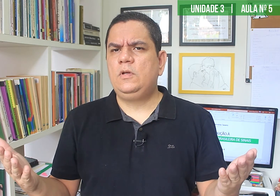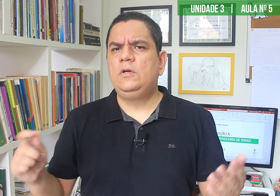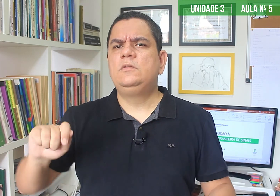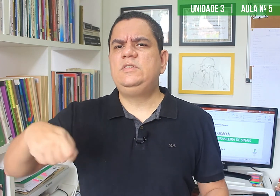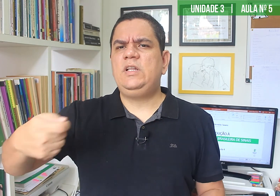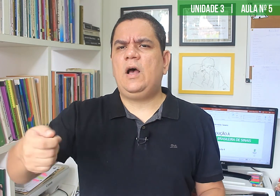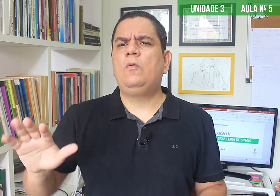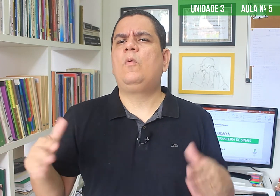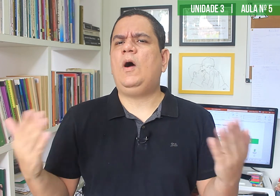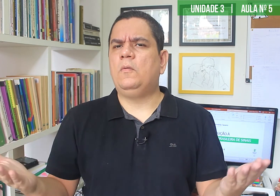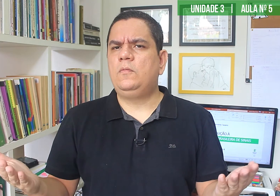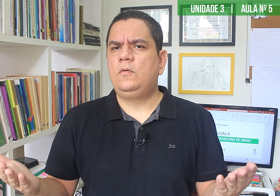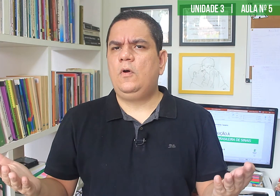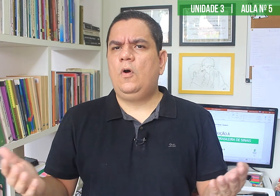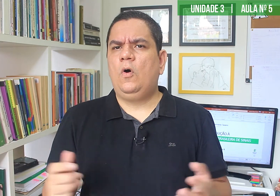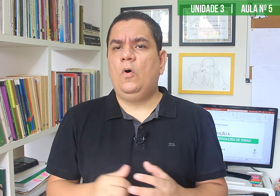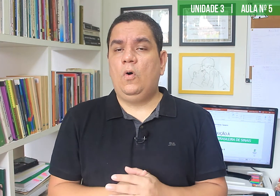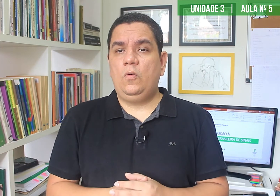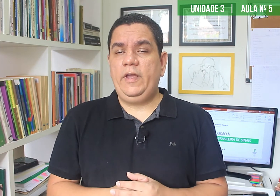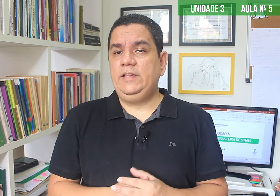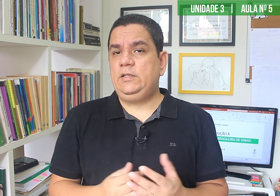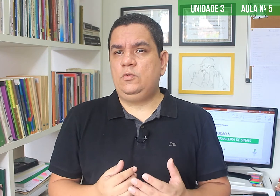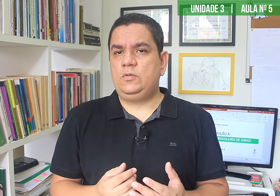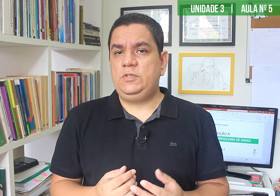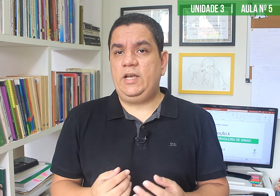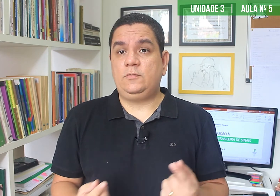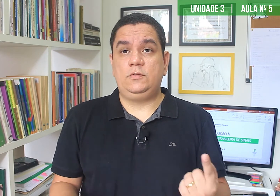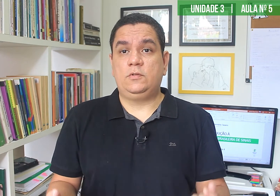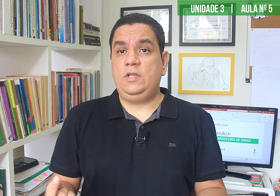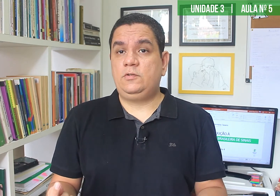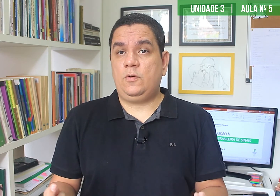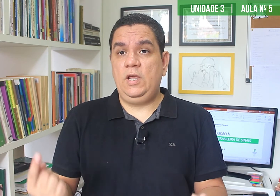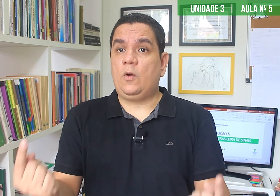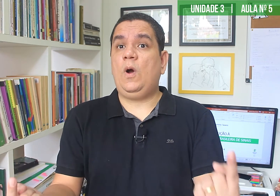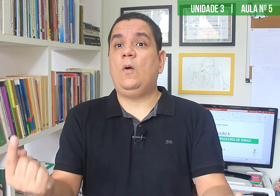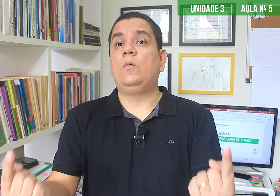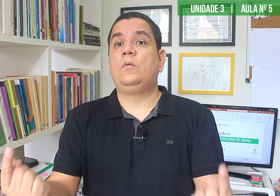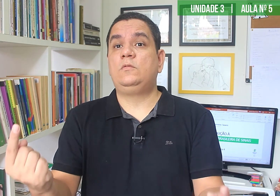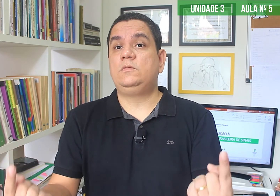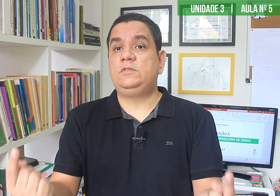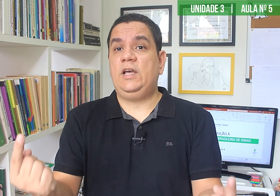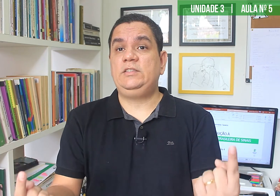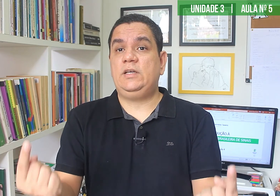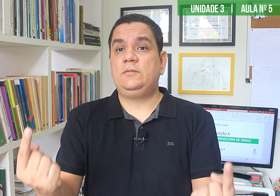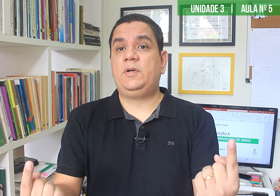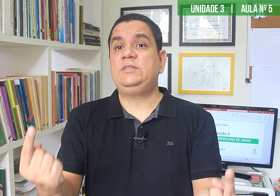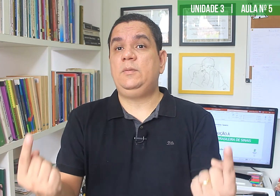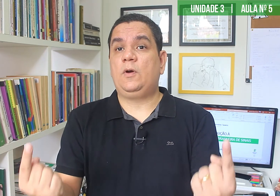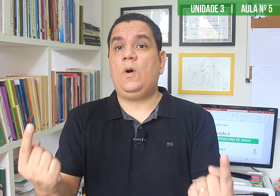Sinal qual? Ou entre dois objetos, que eu tenho que escolher. Qual? testa para cima. Qual?